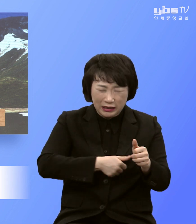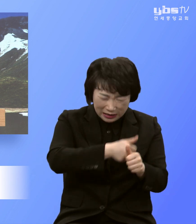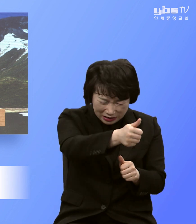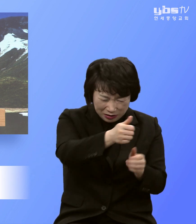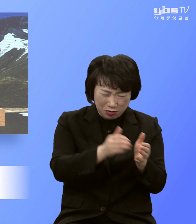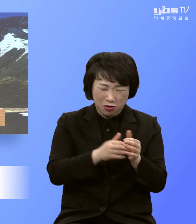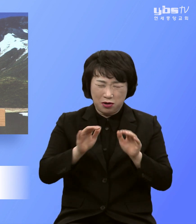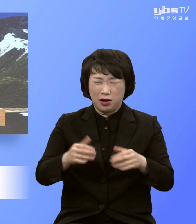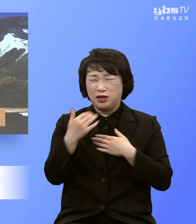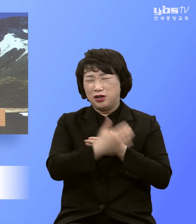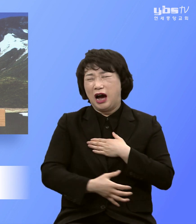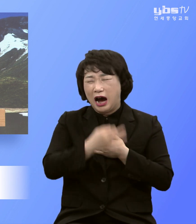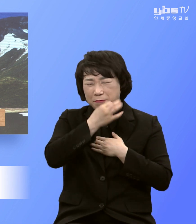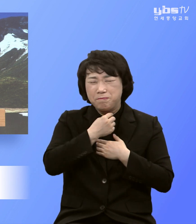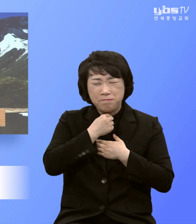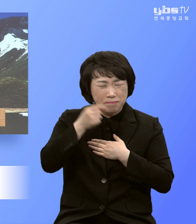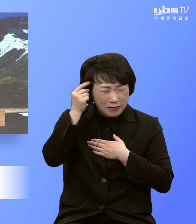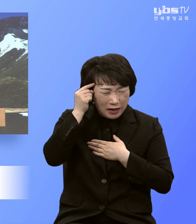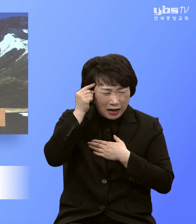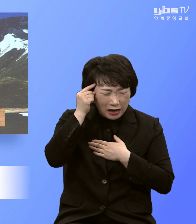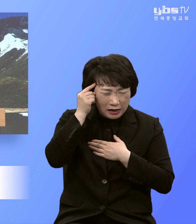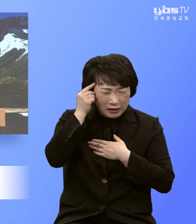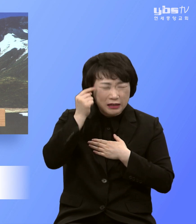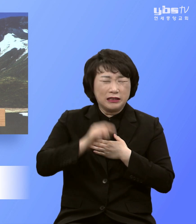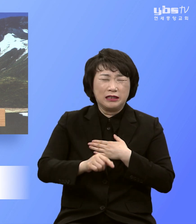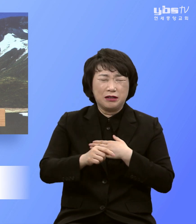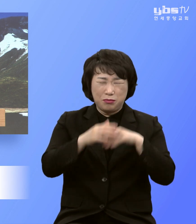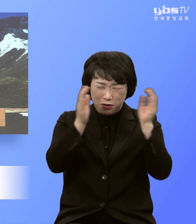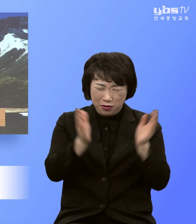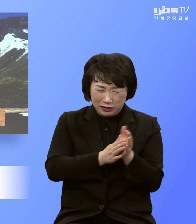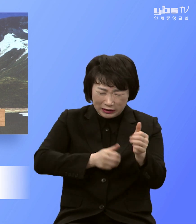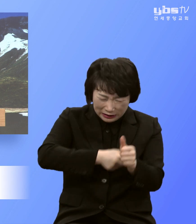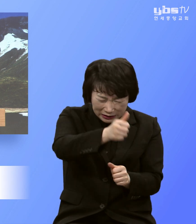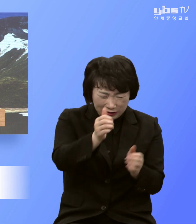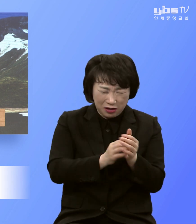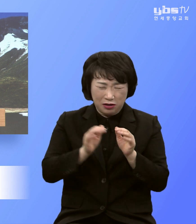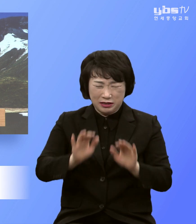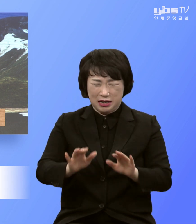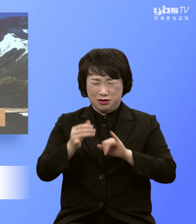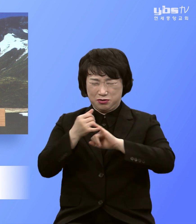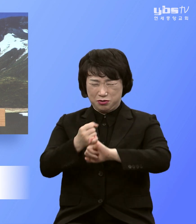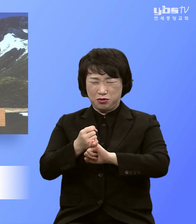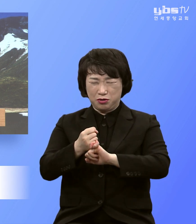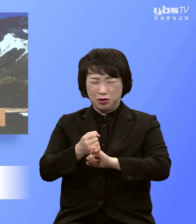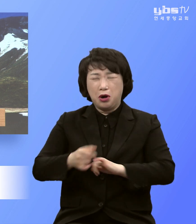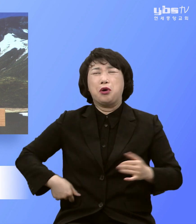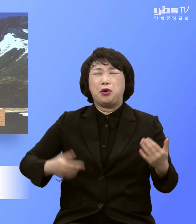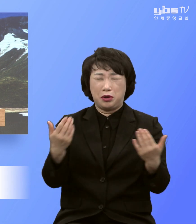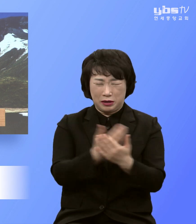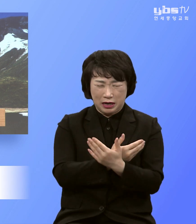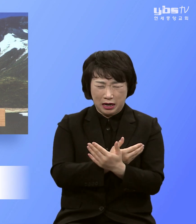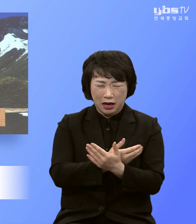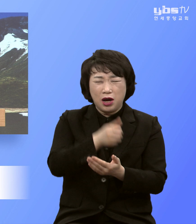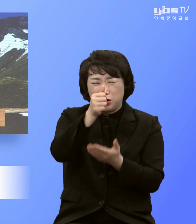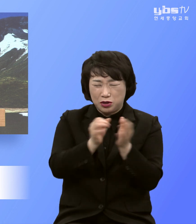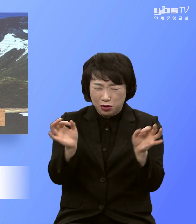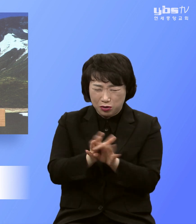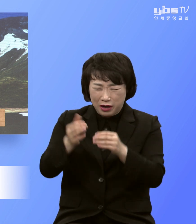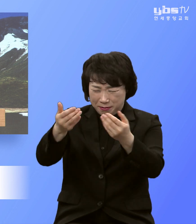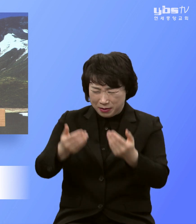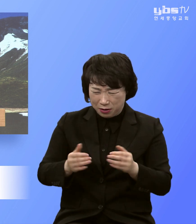이기고 육신의 수욕과 정욕과 생각과 요구를 이겨서 반드시 회개로 속죄를